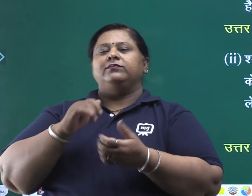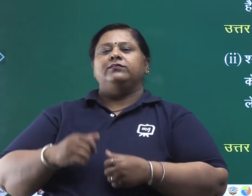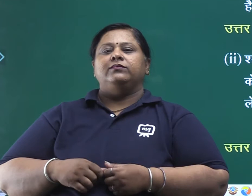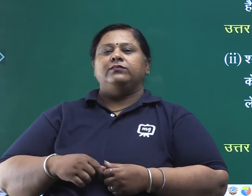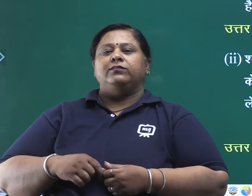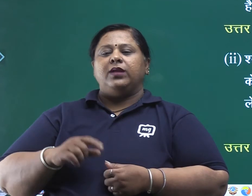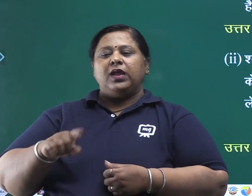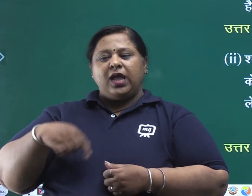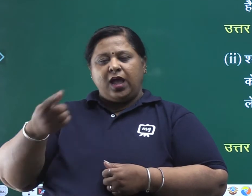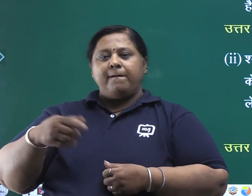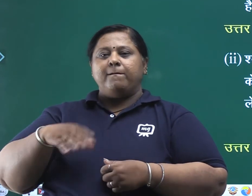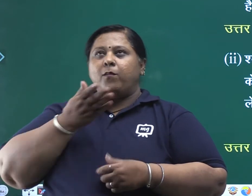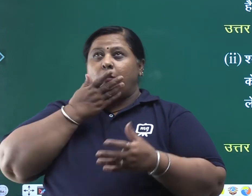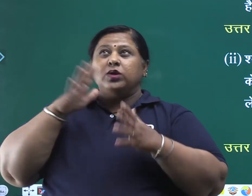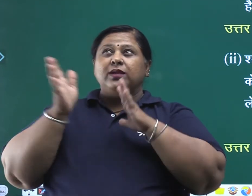के मौसम में